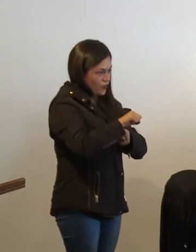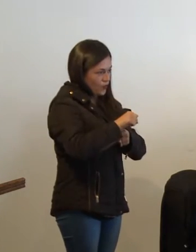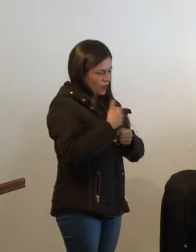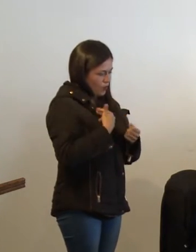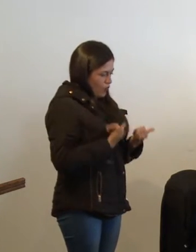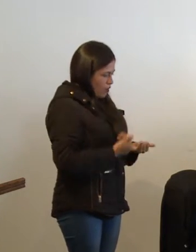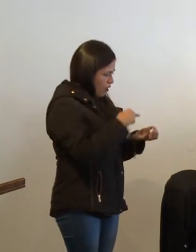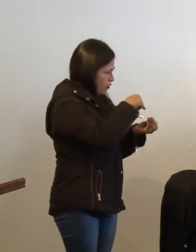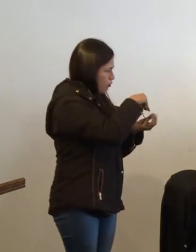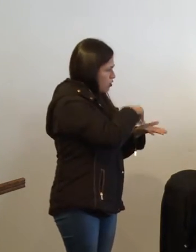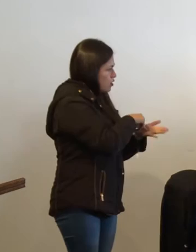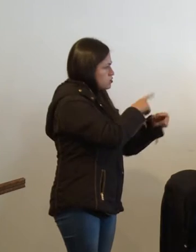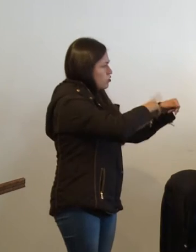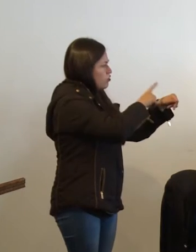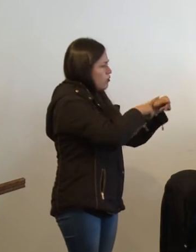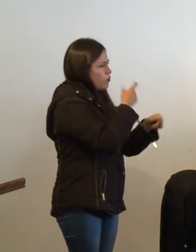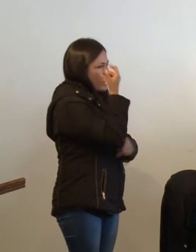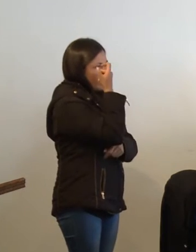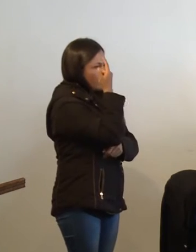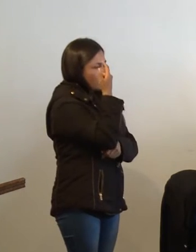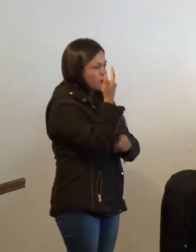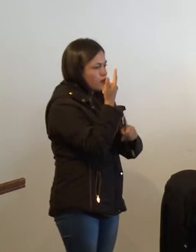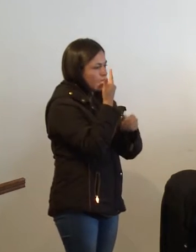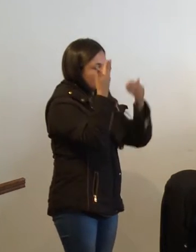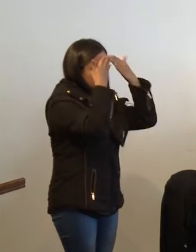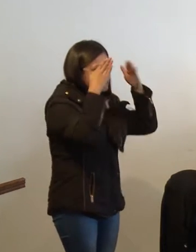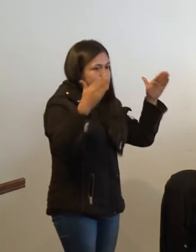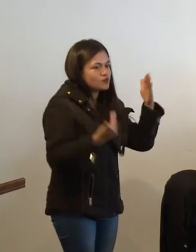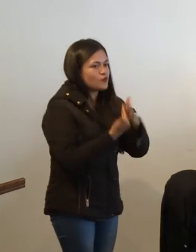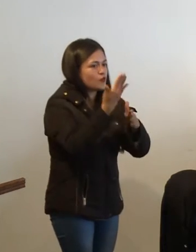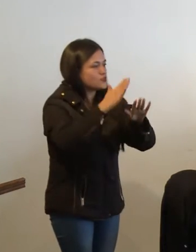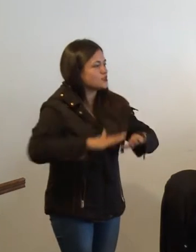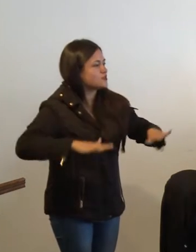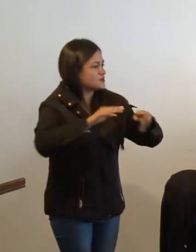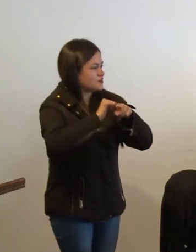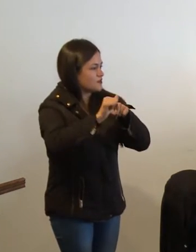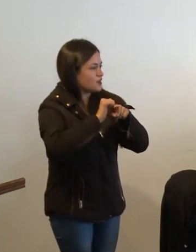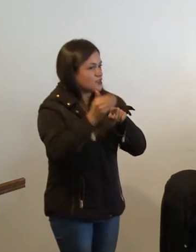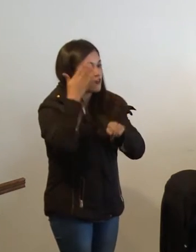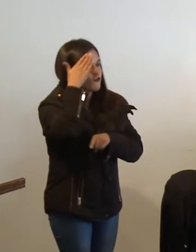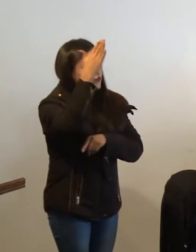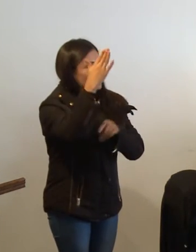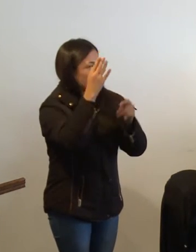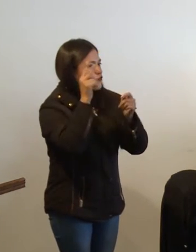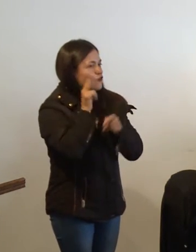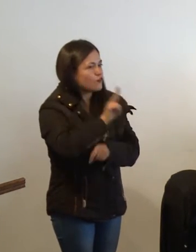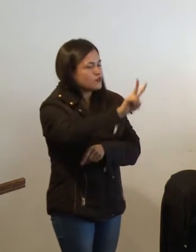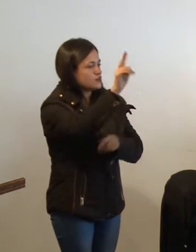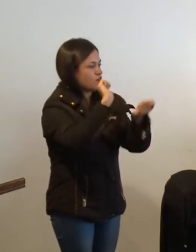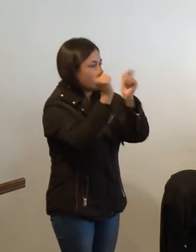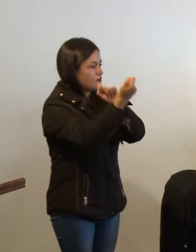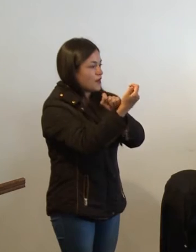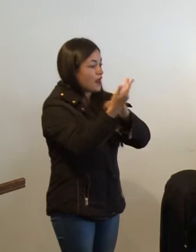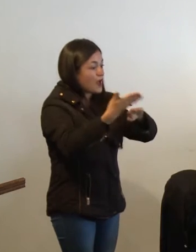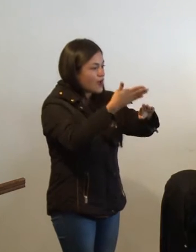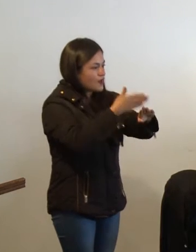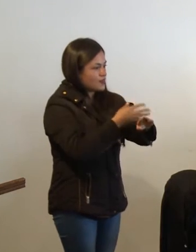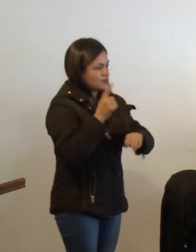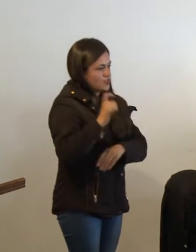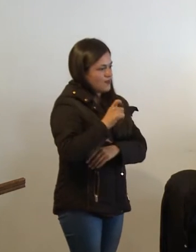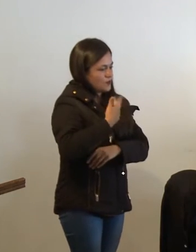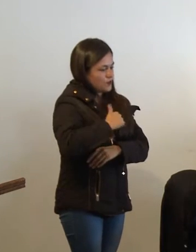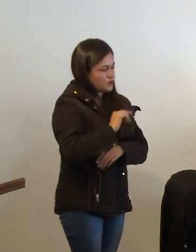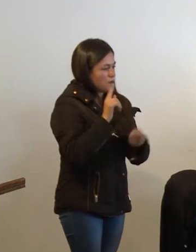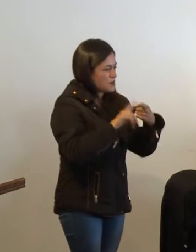lugar y tiempo, abrir horizontes de praxis y visiones de futuro, ante todo, debemos